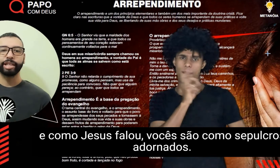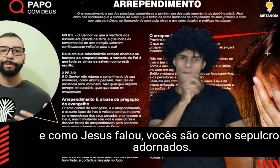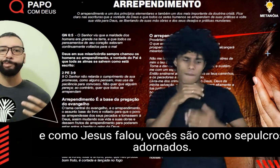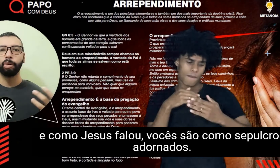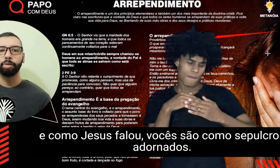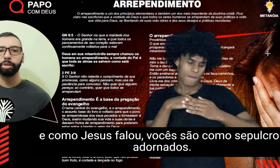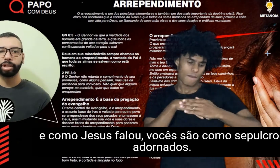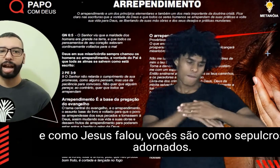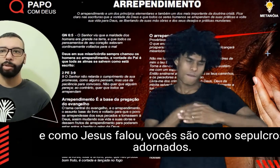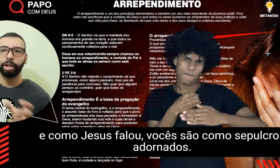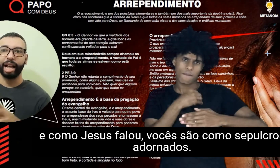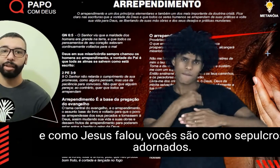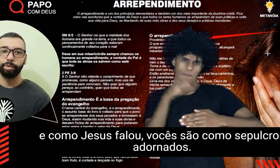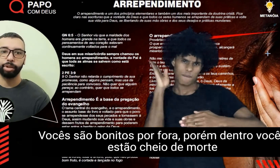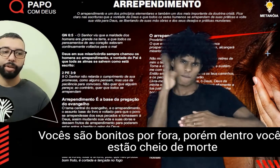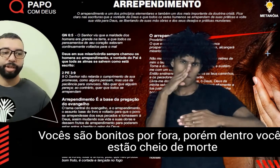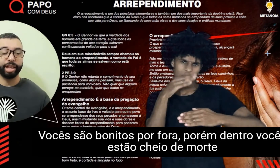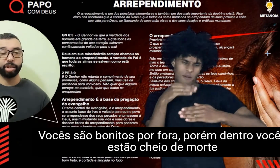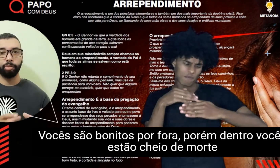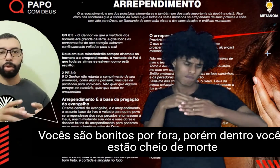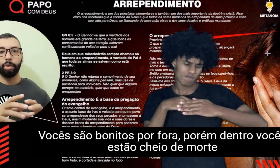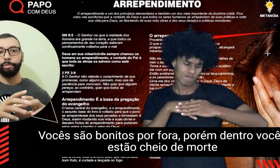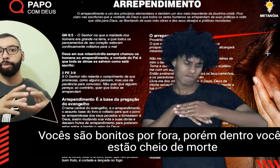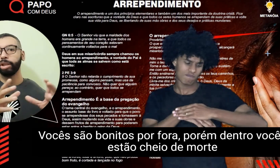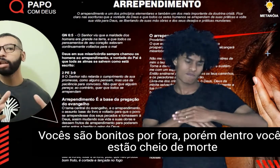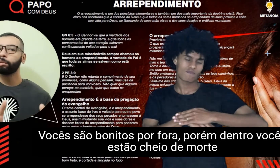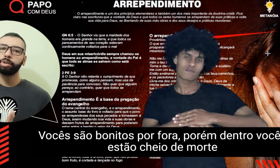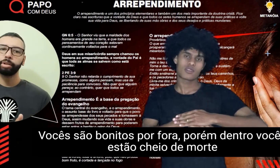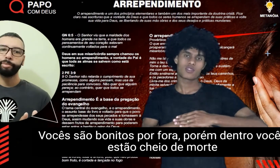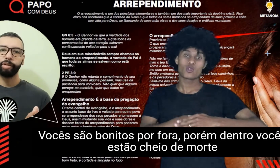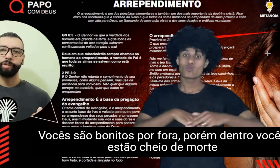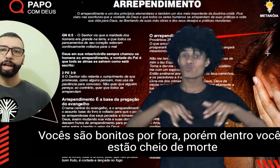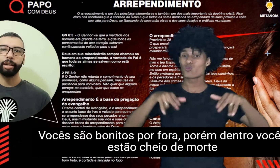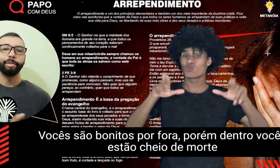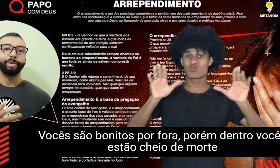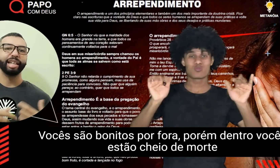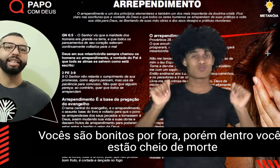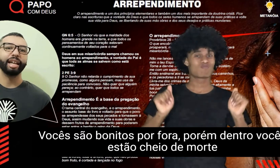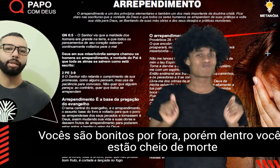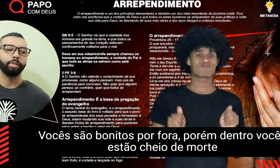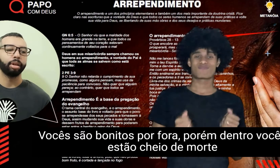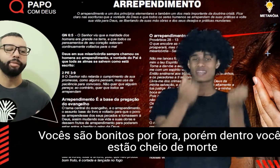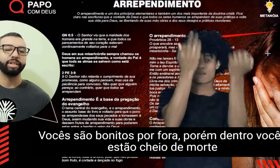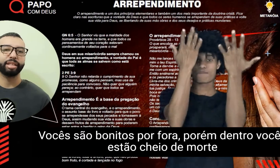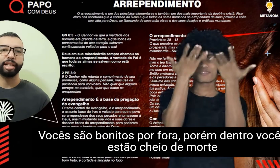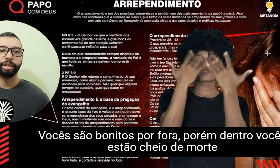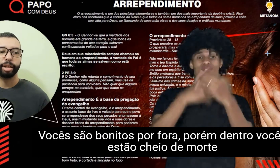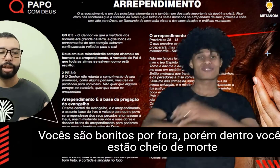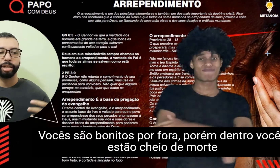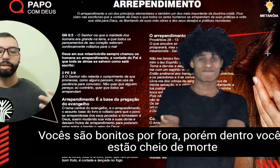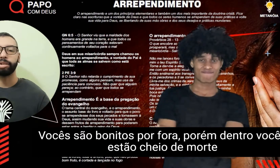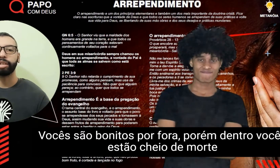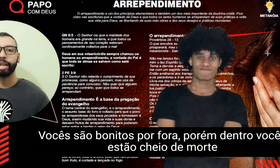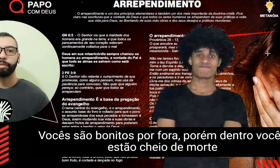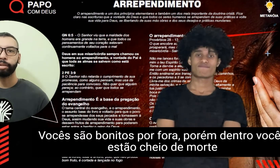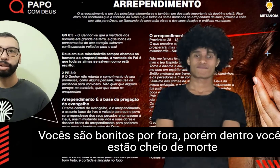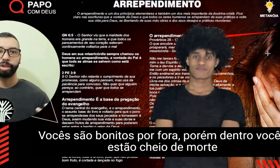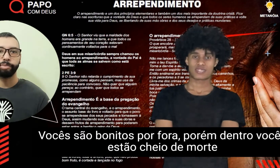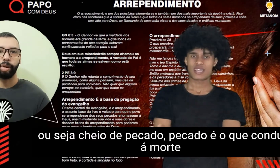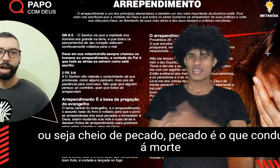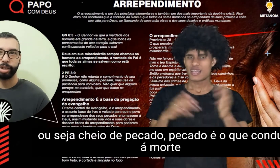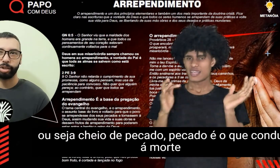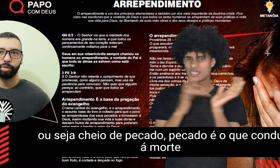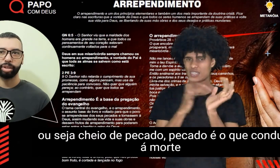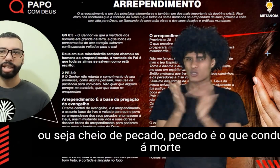como sepulcros adornados. Vocês são bonitos por fora, porém dentro vocês estão cheios